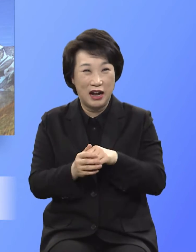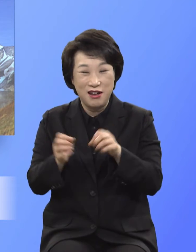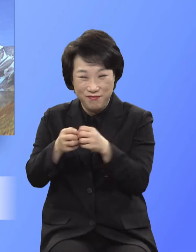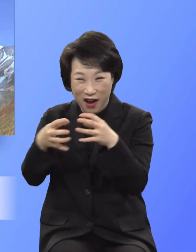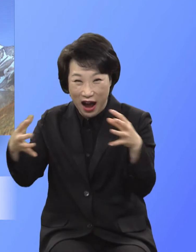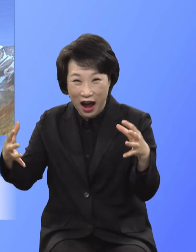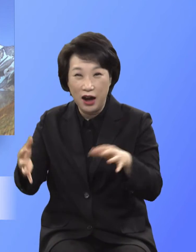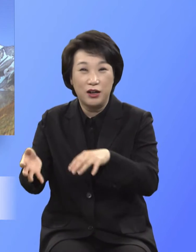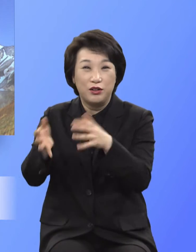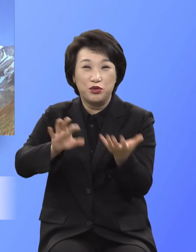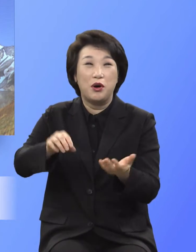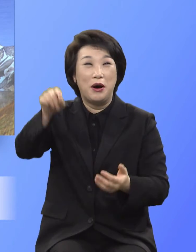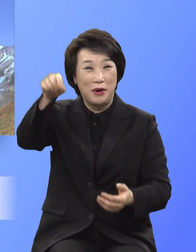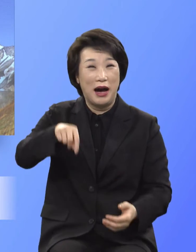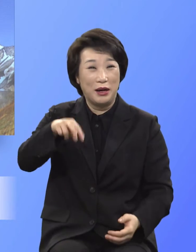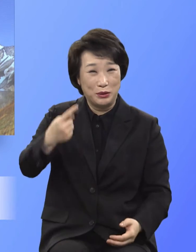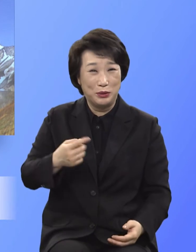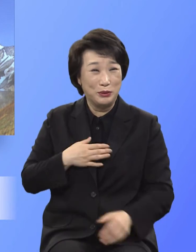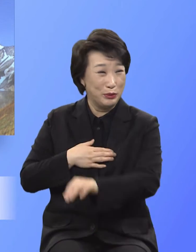올지라도 우리는 다